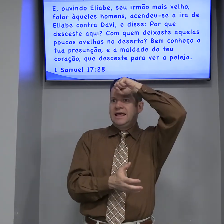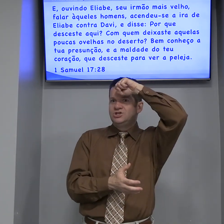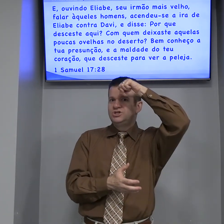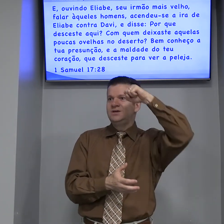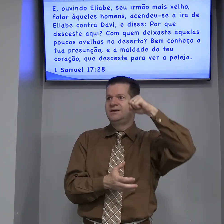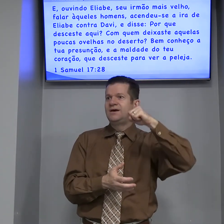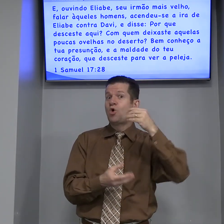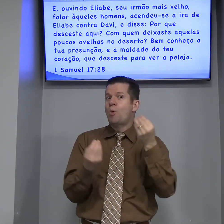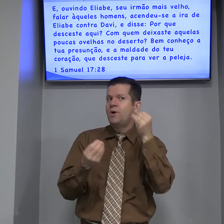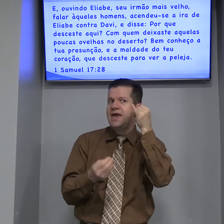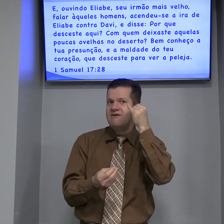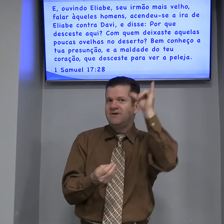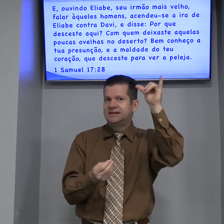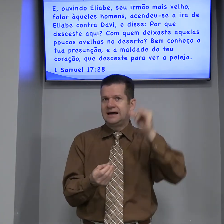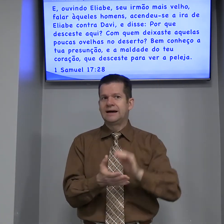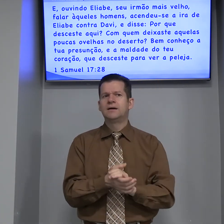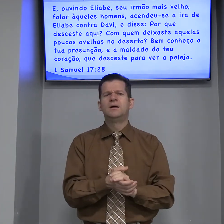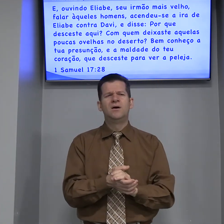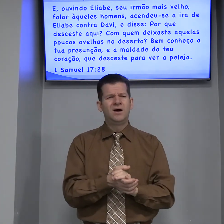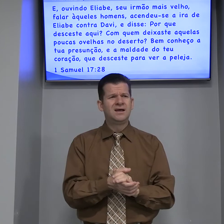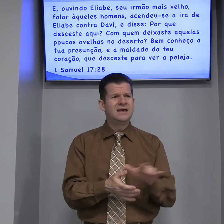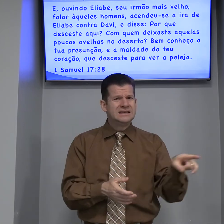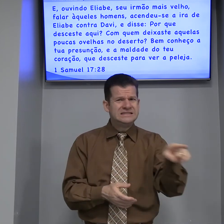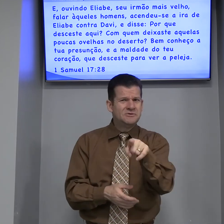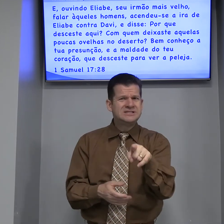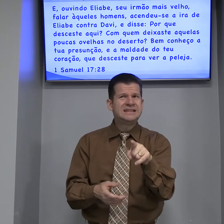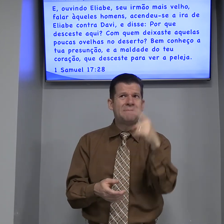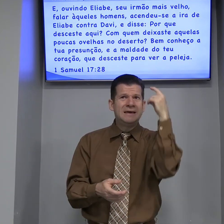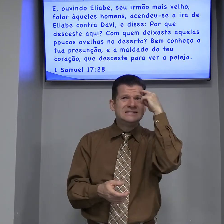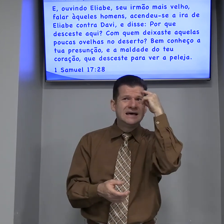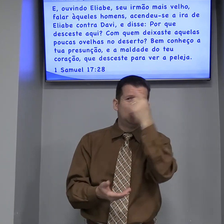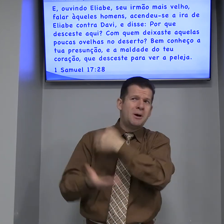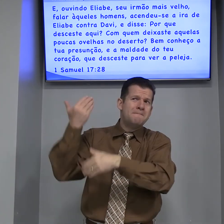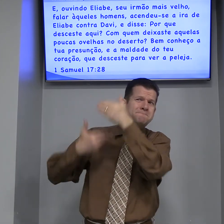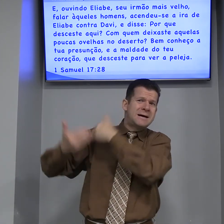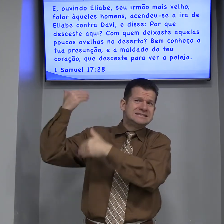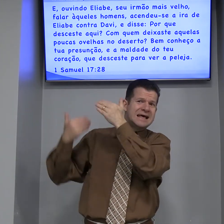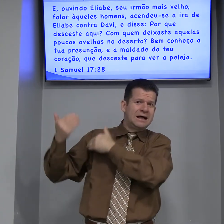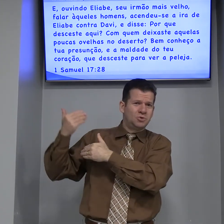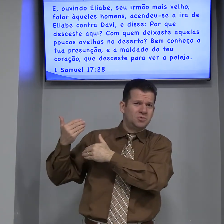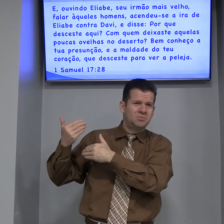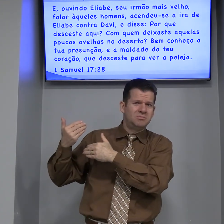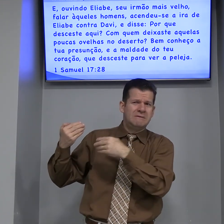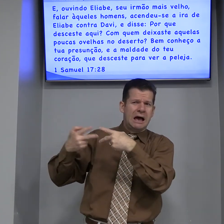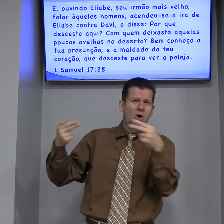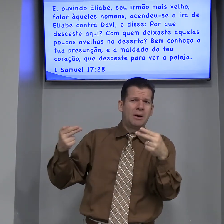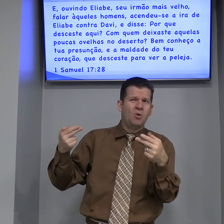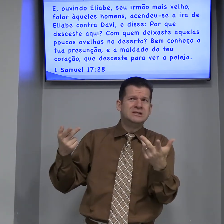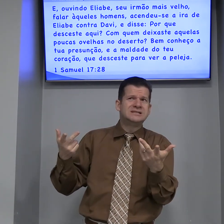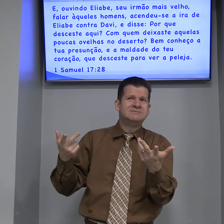aprende como evitar. Olha, se você está pensando passado, alguma coisa